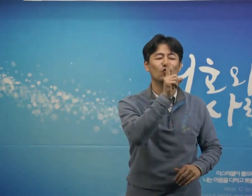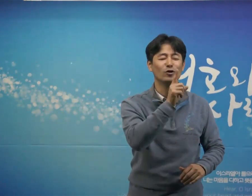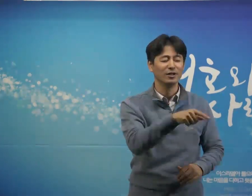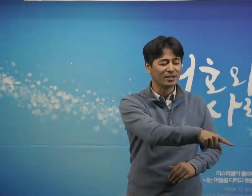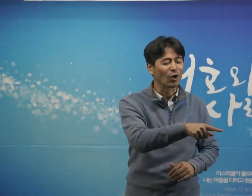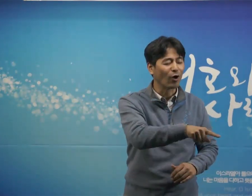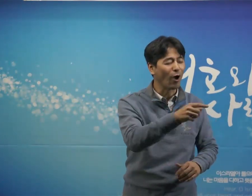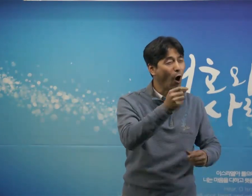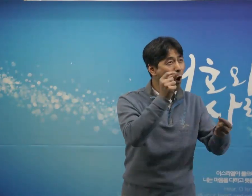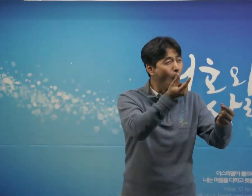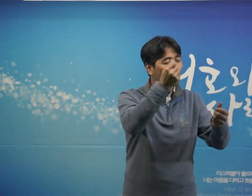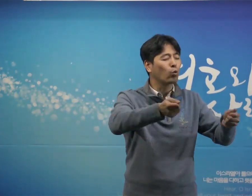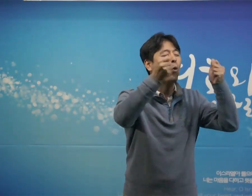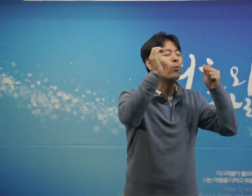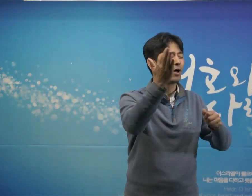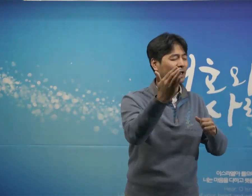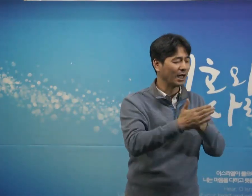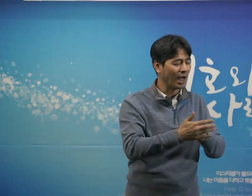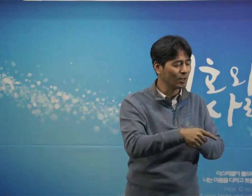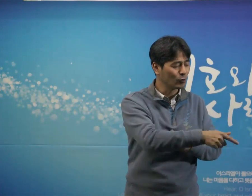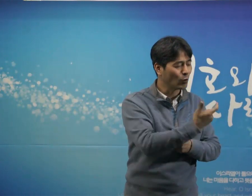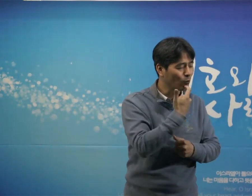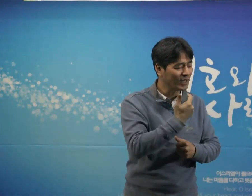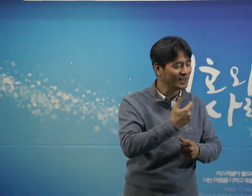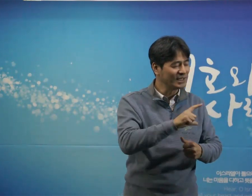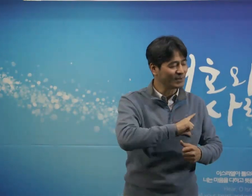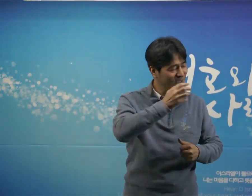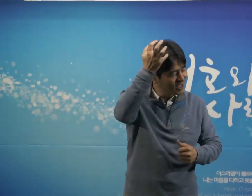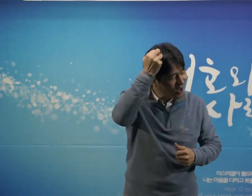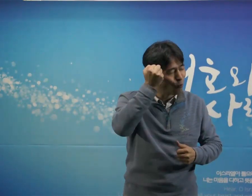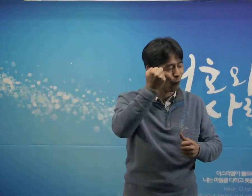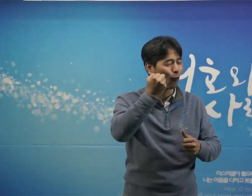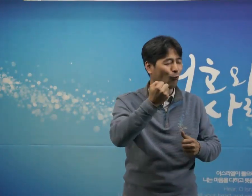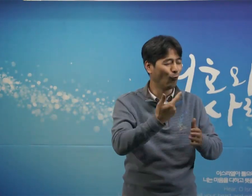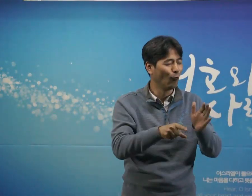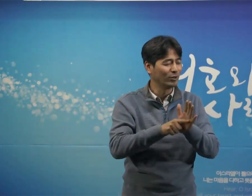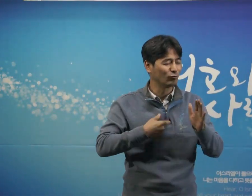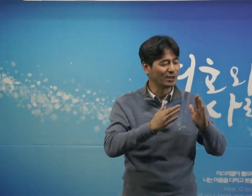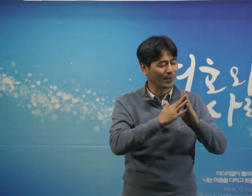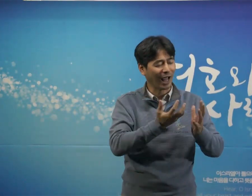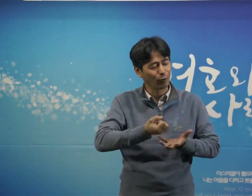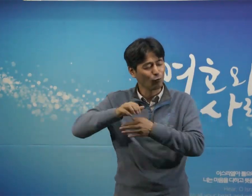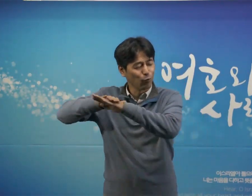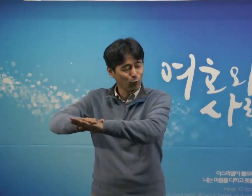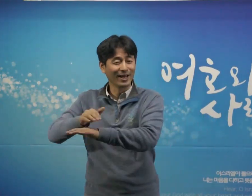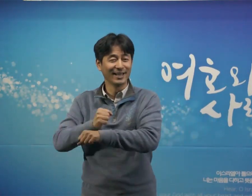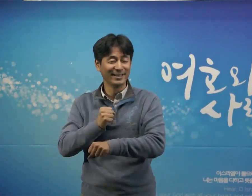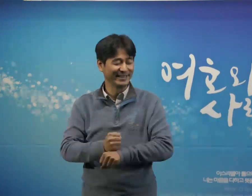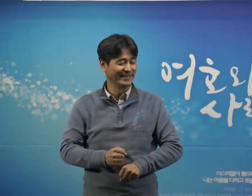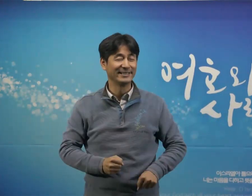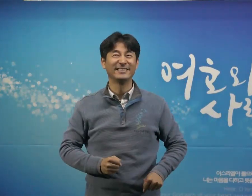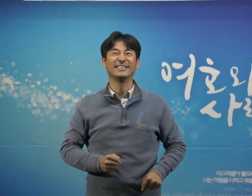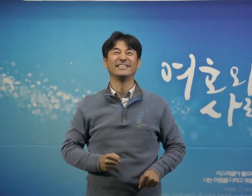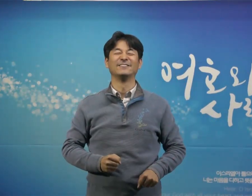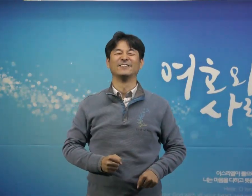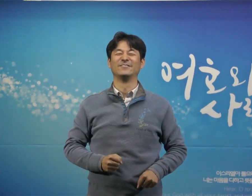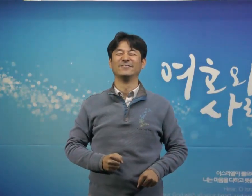물을 때 조용히 해라. 곧 졸업하게 되니까 용보 이름 기억하고 선생님이 기억하려고